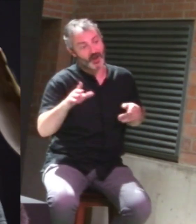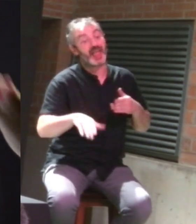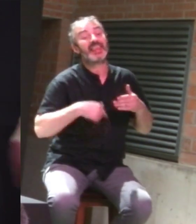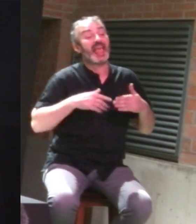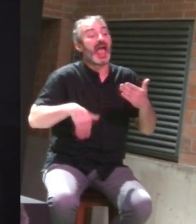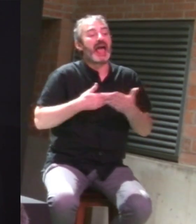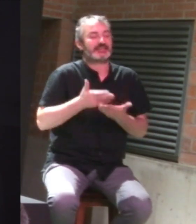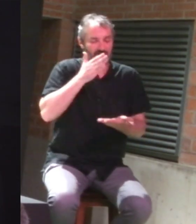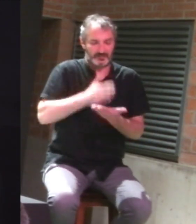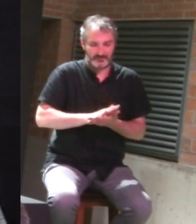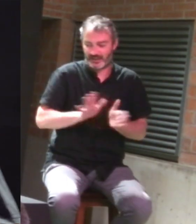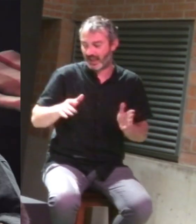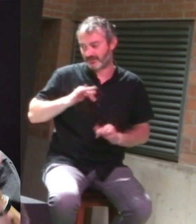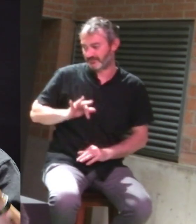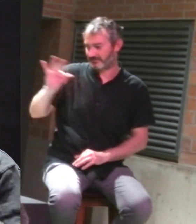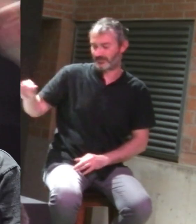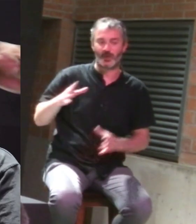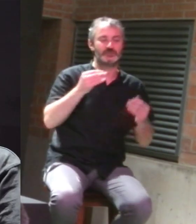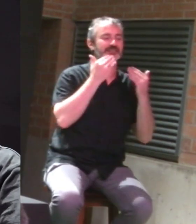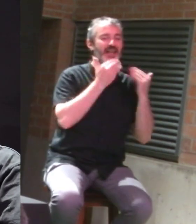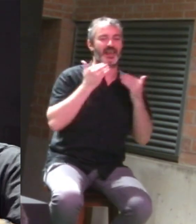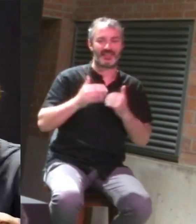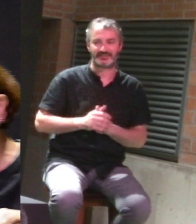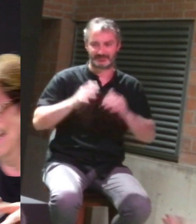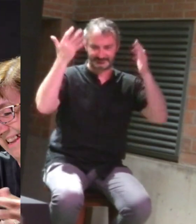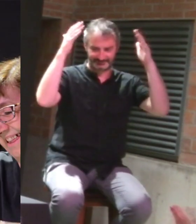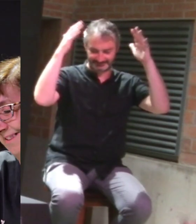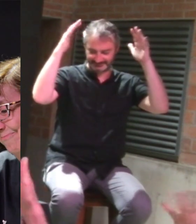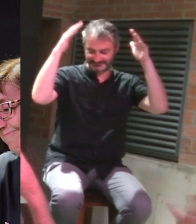yo. Muchas gracias por venir.